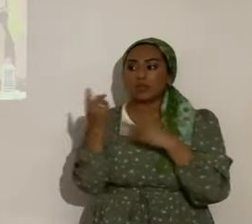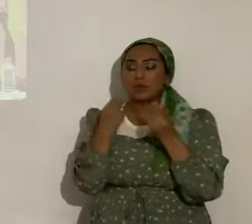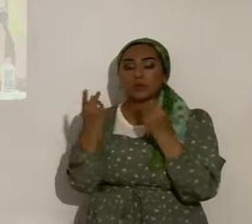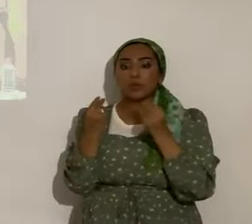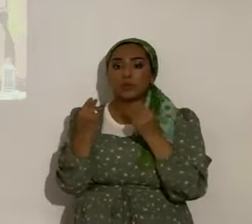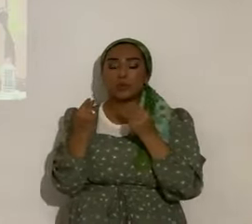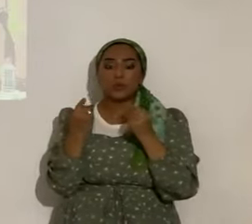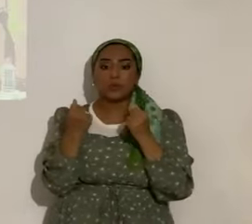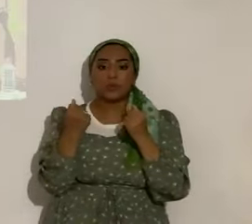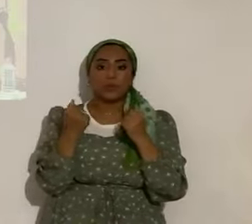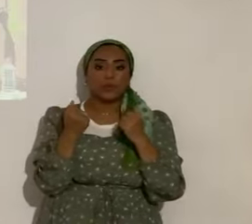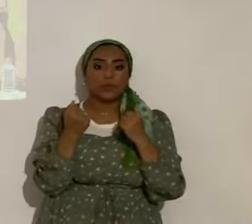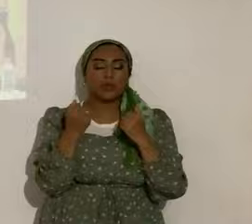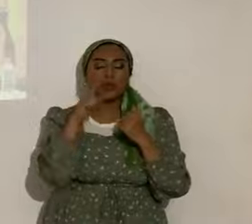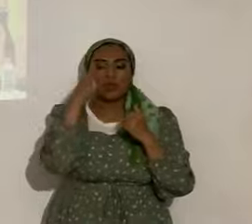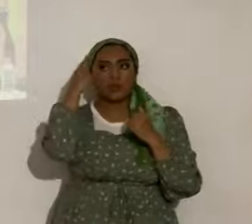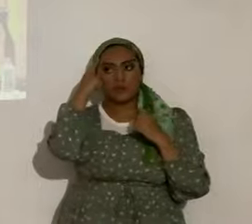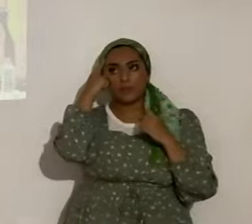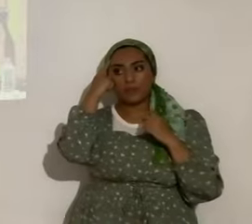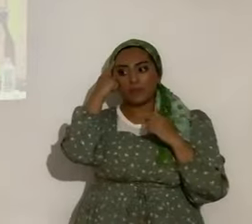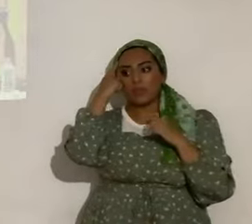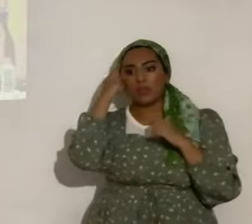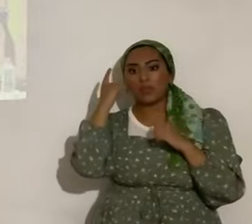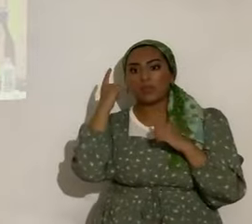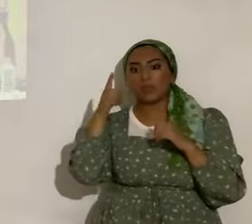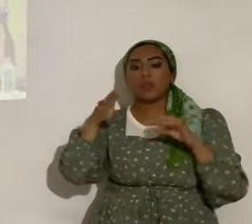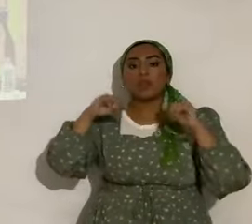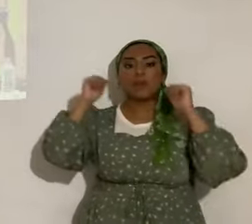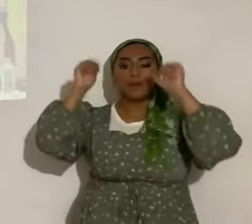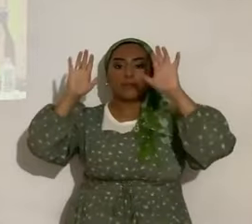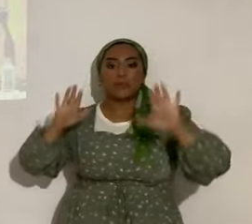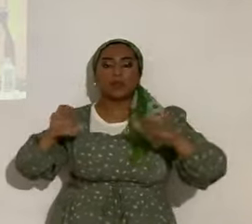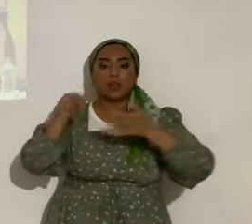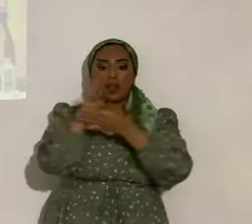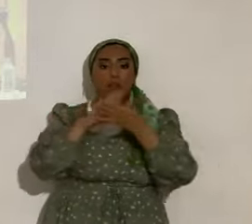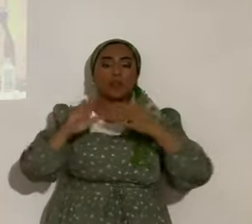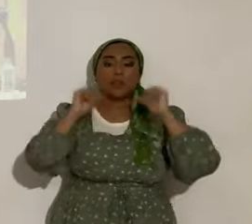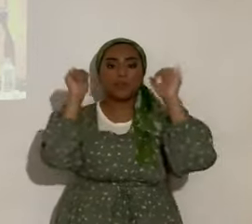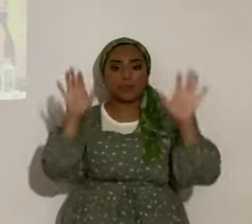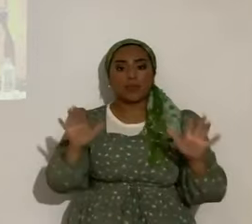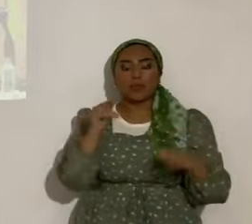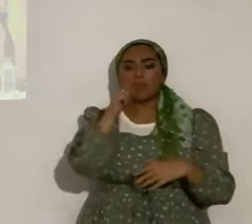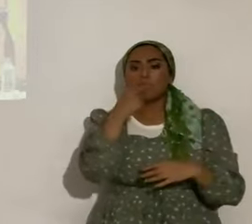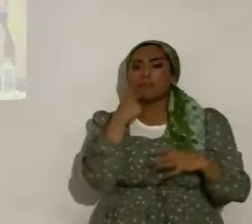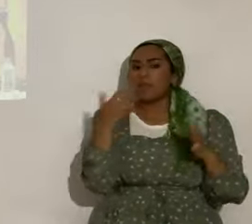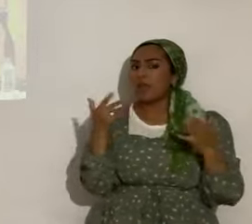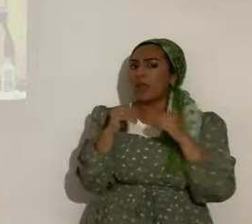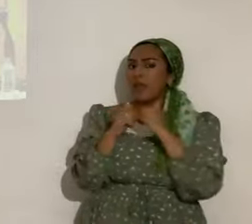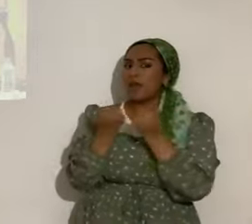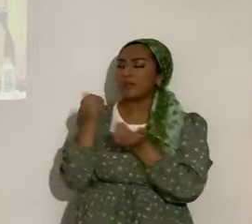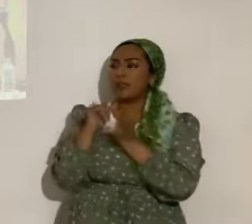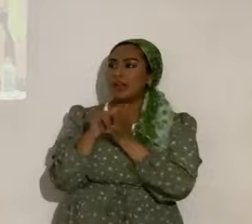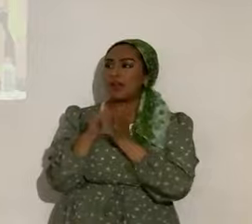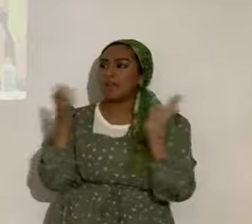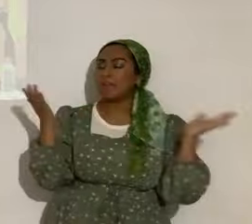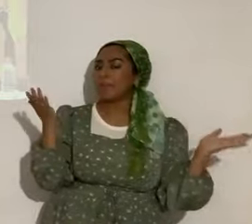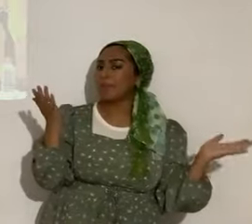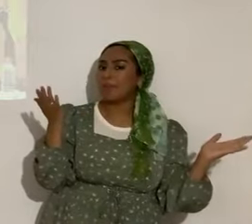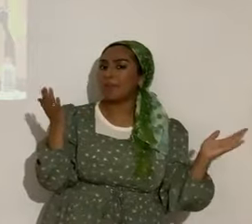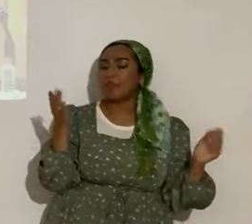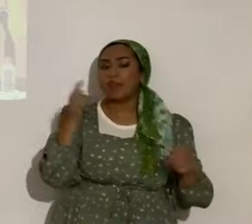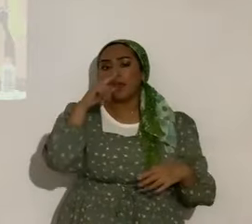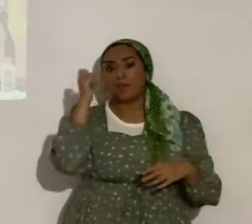sí, tómalo así, son bendiciones divinas. Y tú dirás, pero ¿cómo es eso?